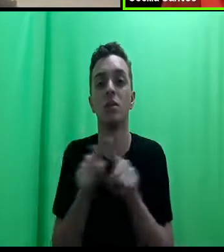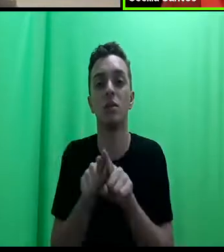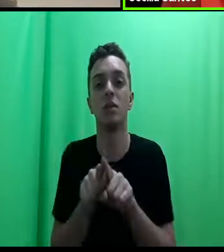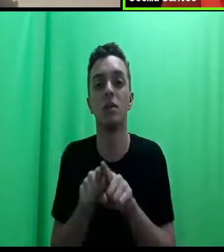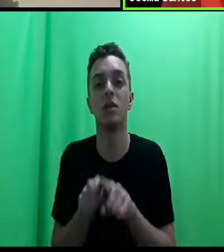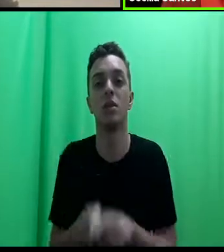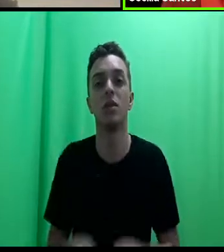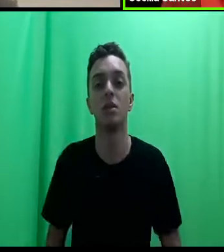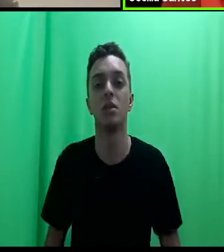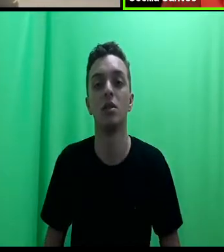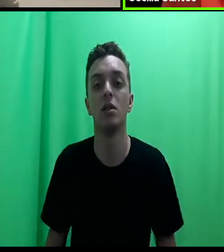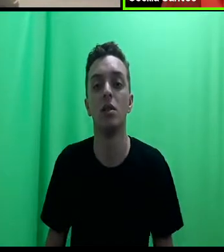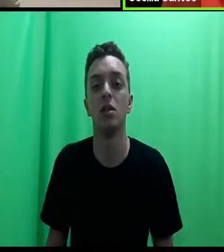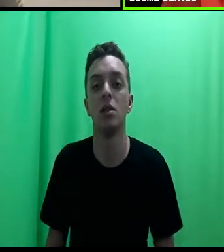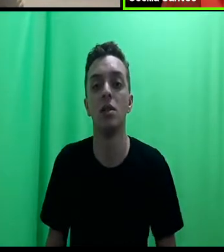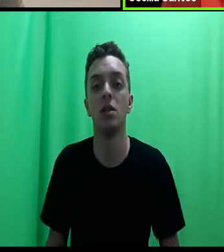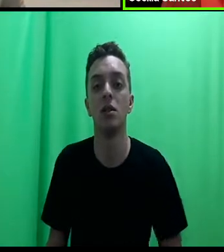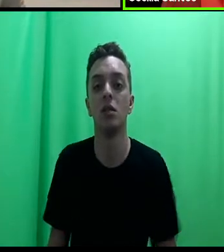Então,